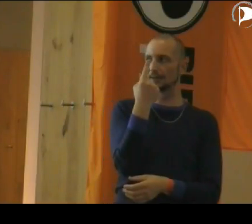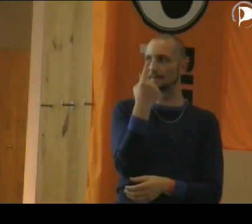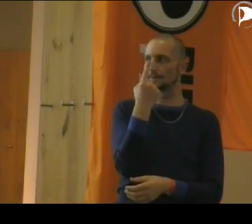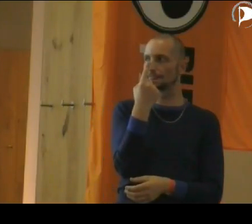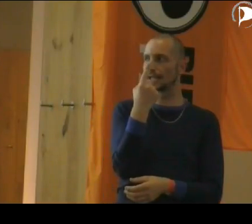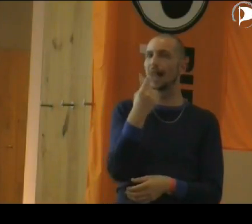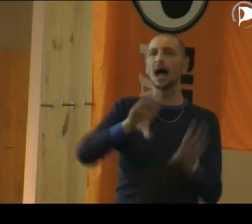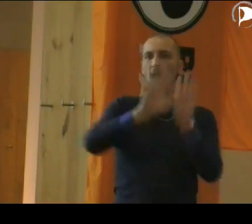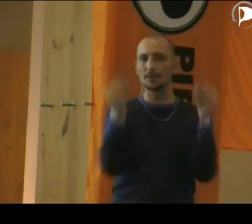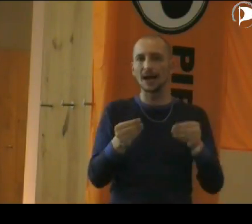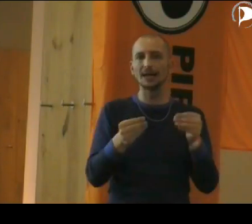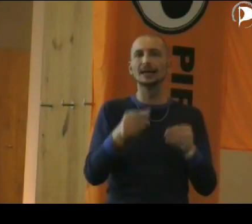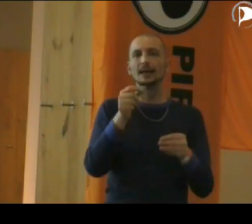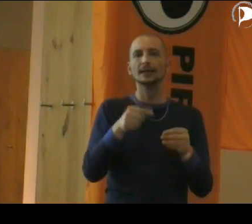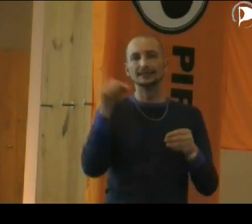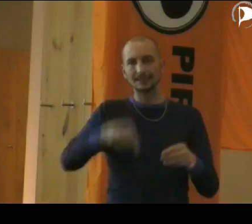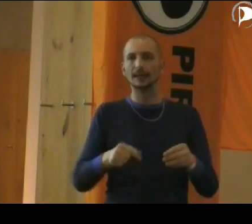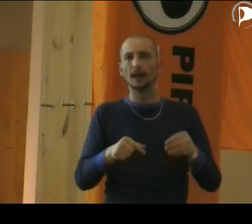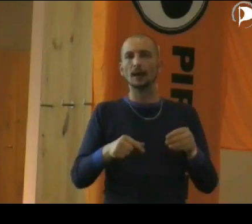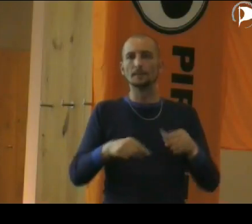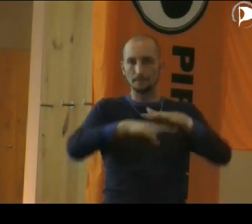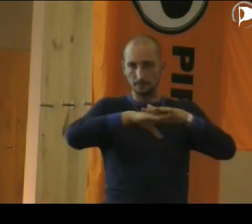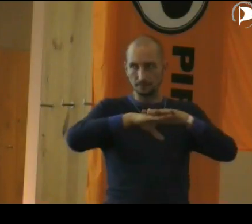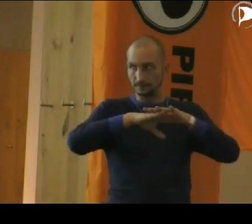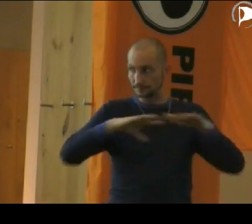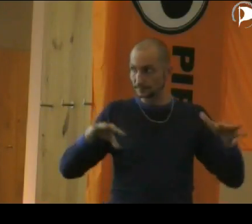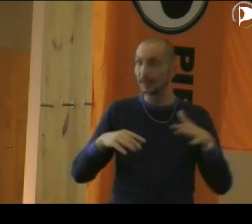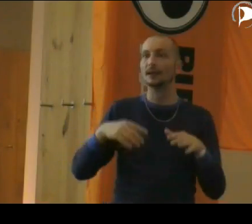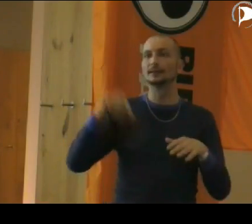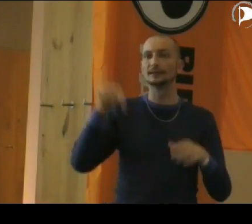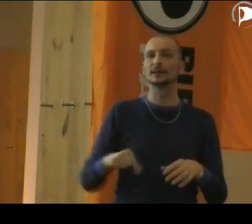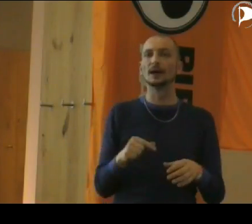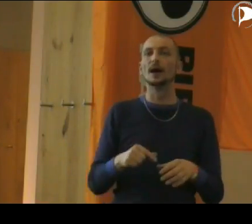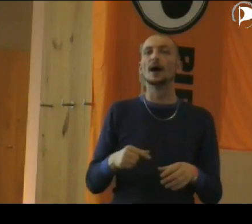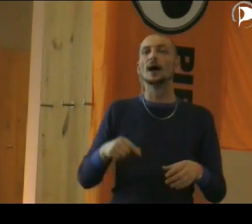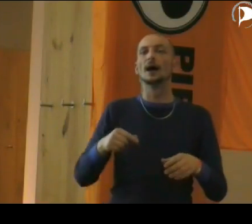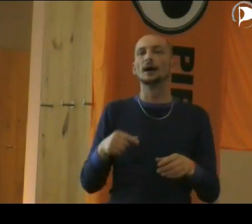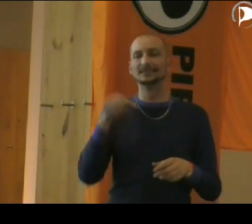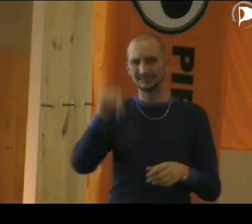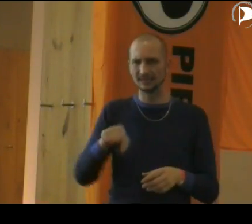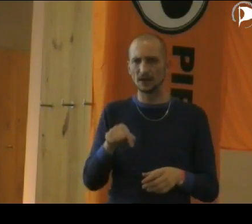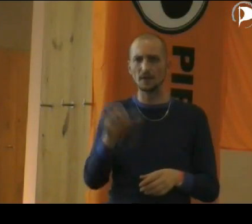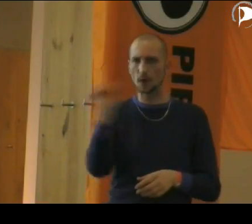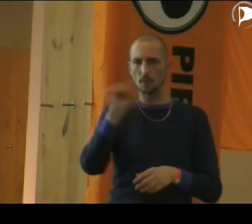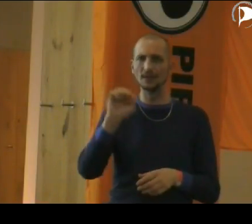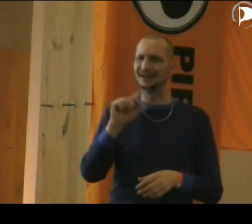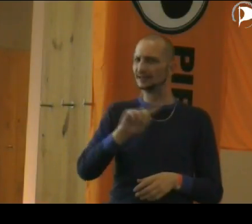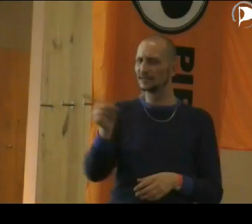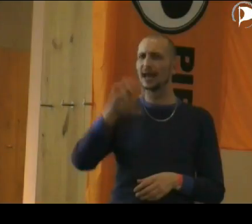gliederung ist an spenden ist aus dem thema vom korn dass der